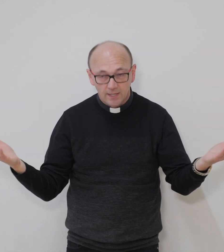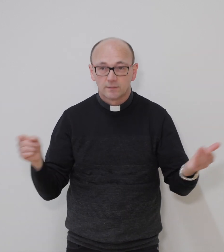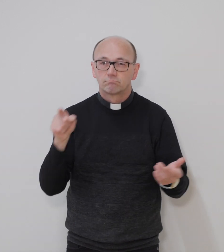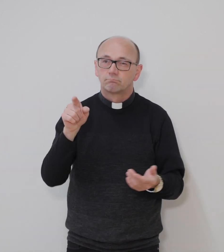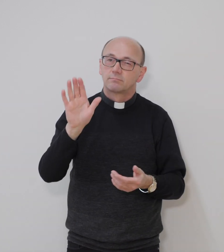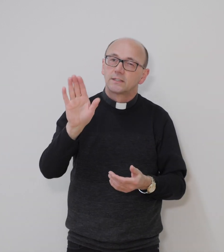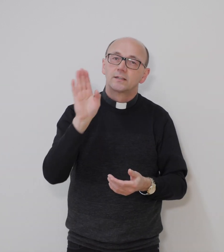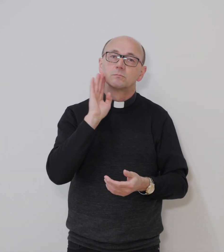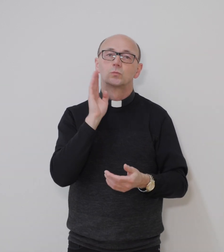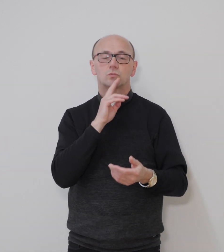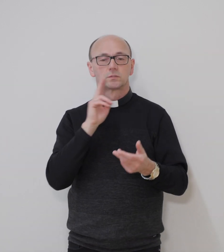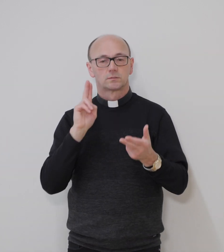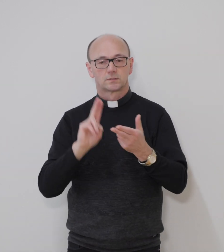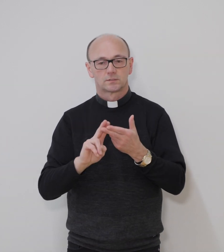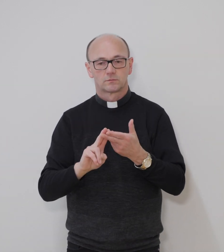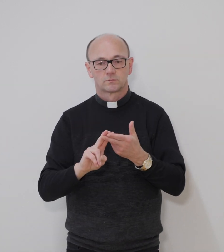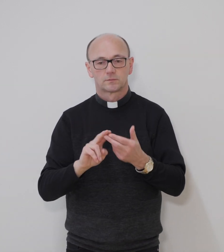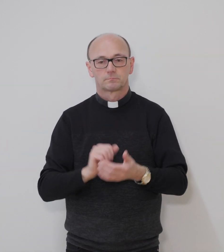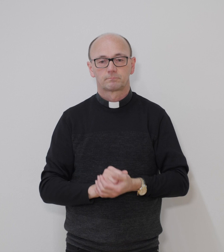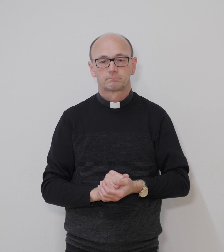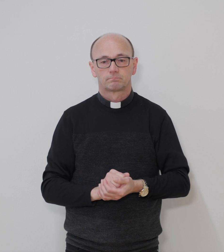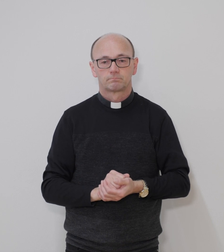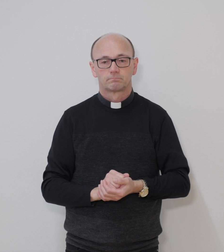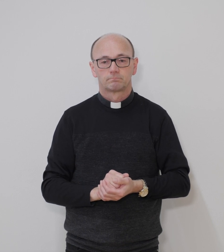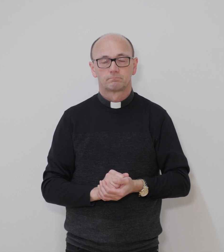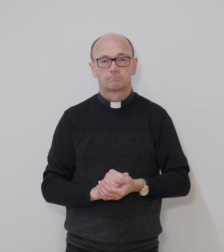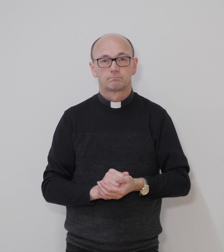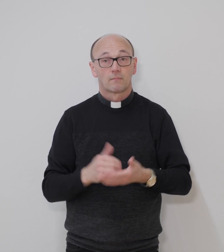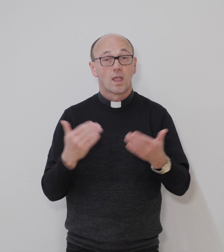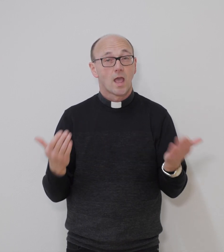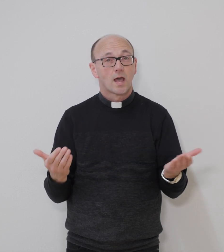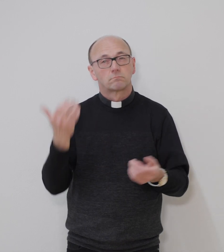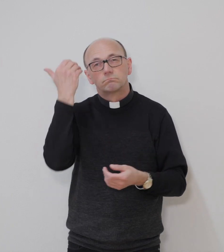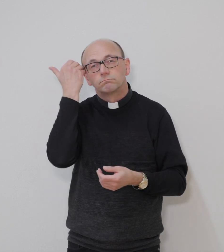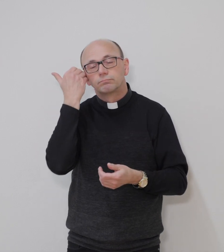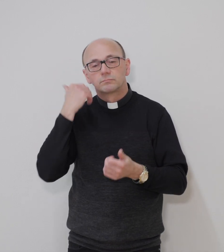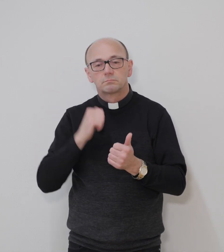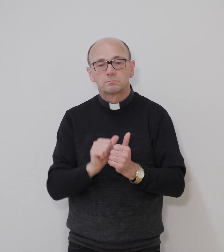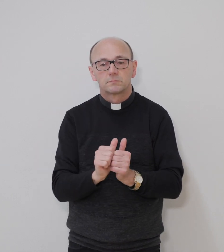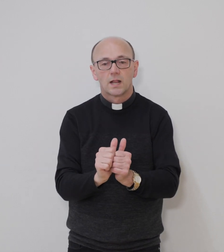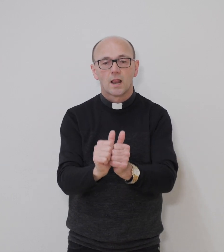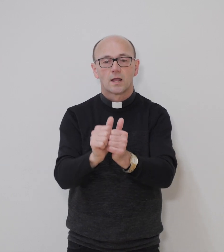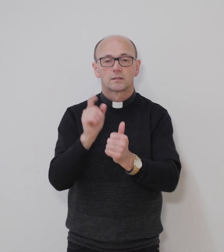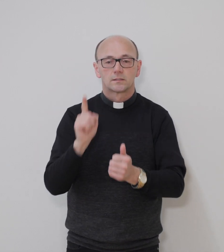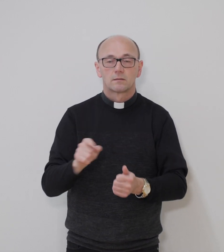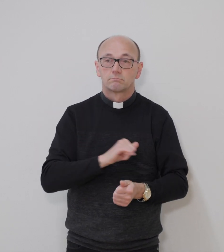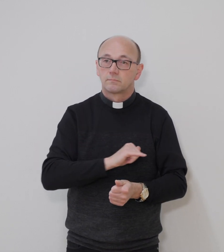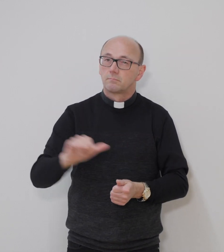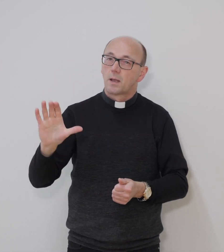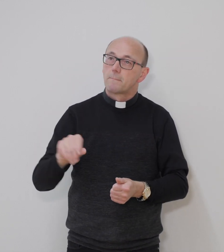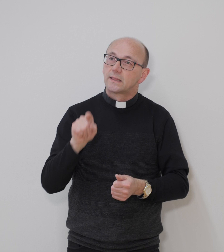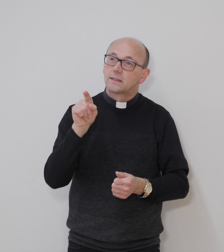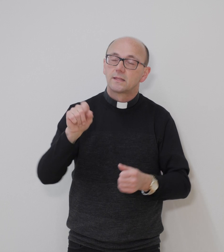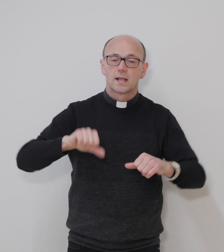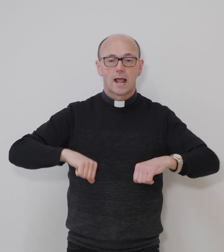begegnet ist. Herr Jesus Christus, steh uns bei, dass wir alle Zeit mit dir leben und in das Reich